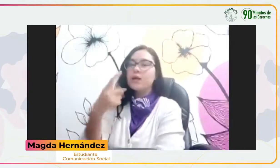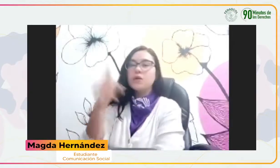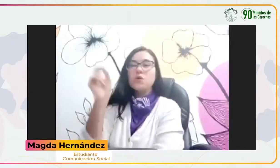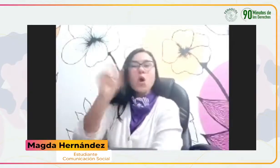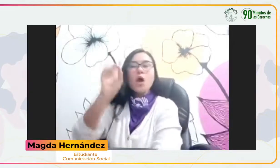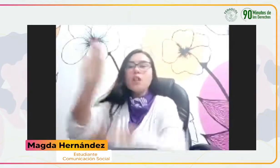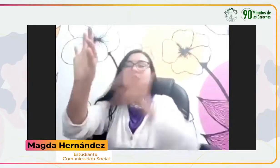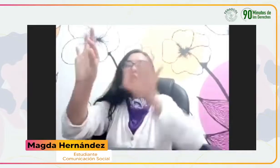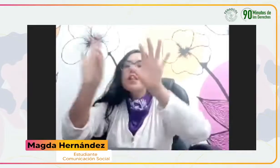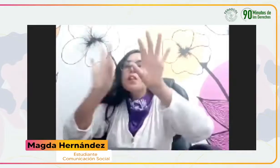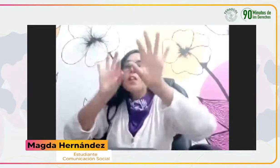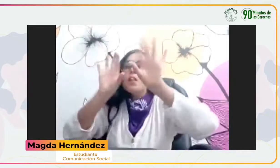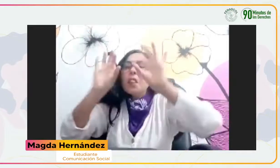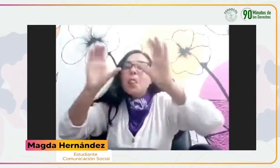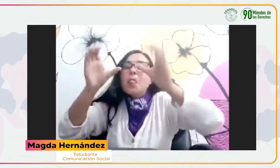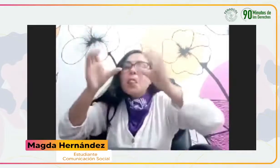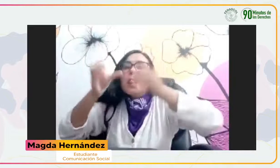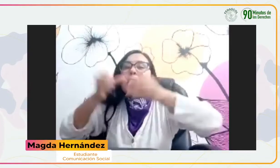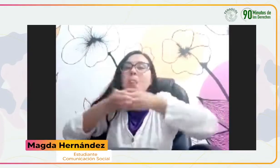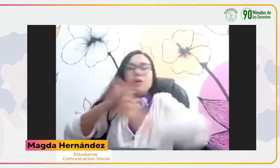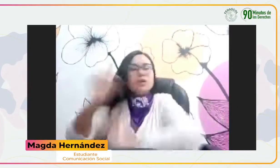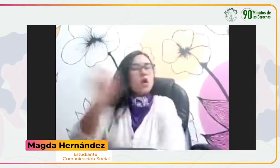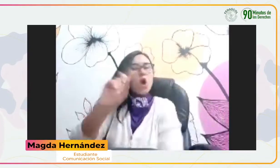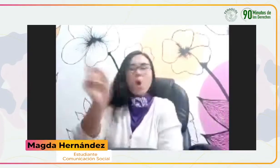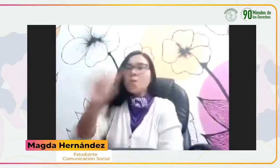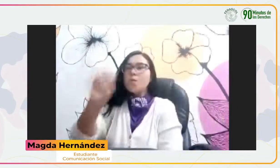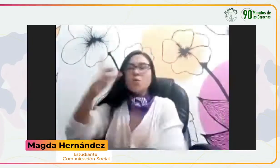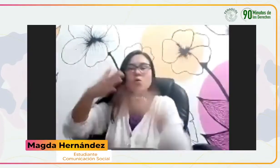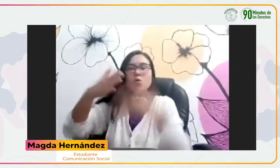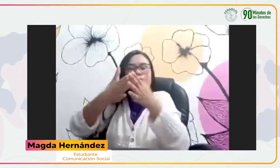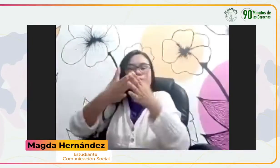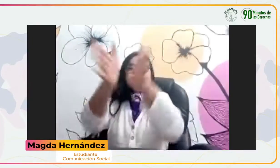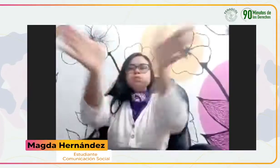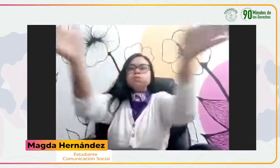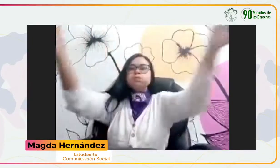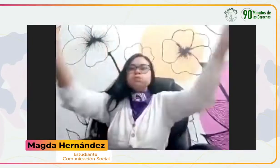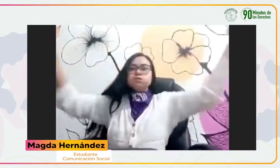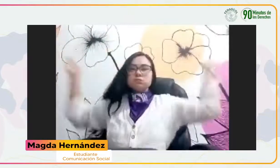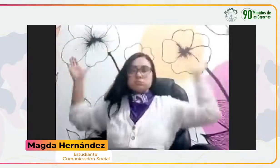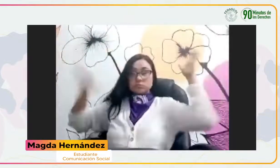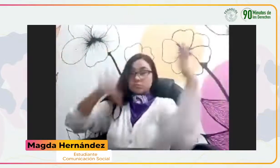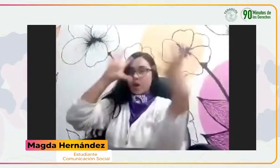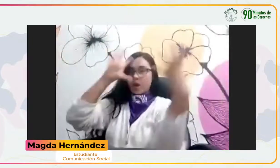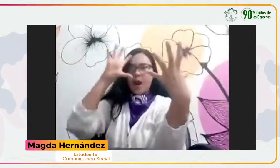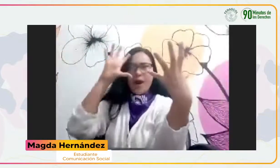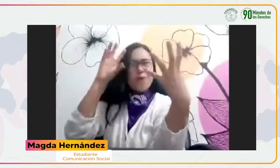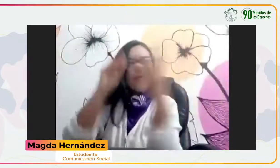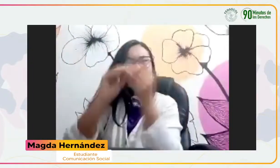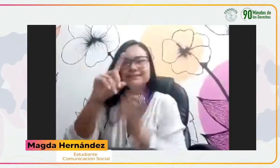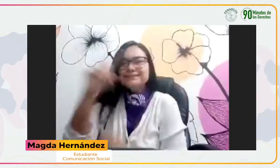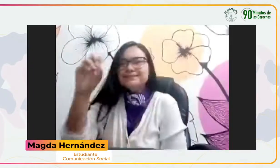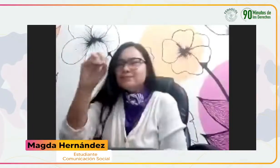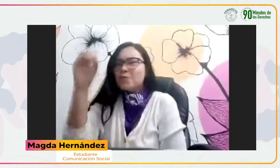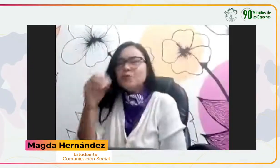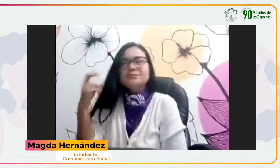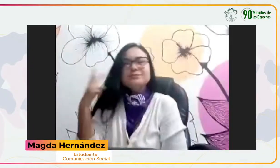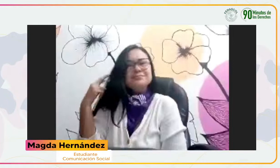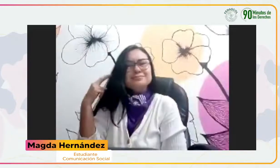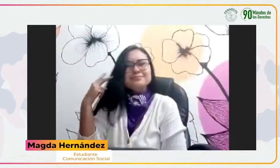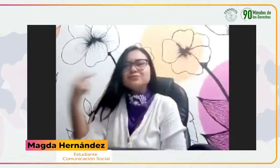esta conversación y lo que dice Cristina es cierto, no hay que escoger, abramos estos espacios, estoy totalmente